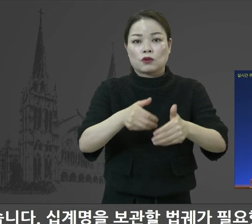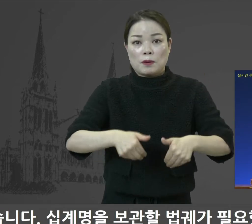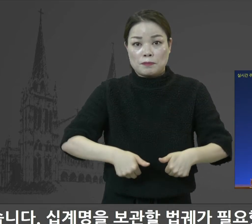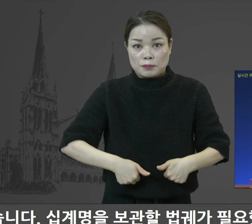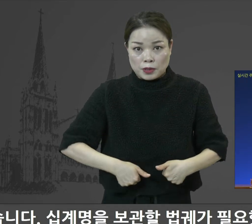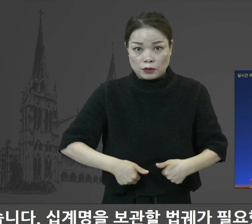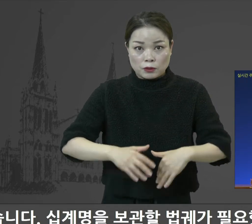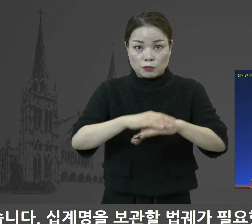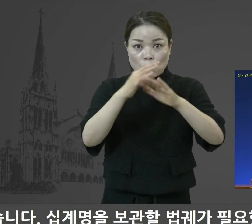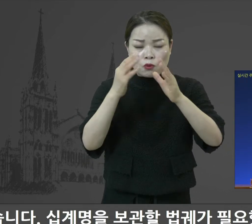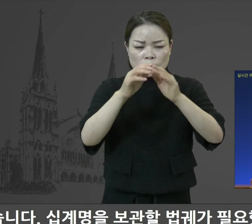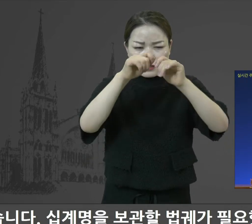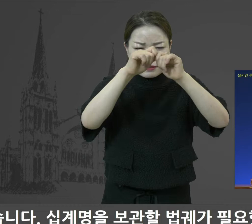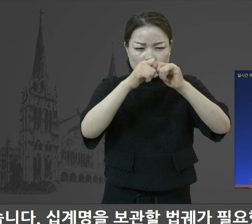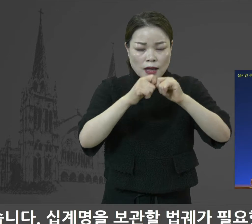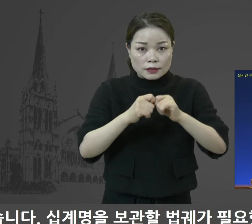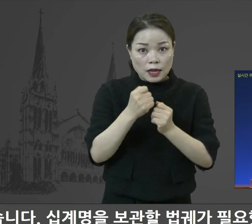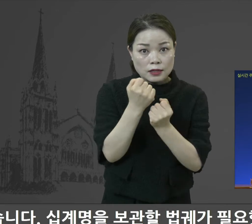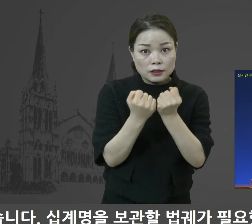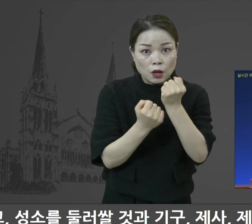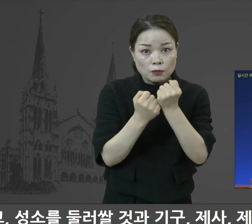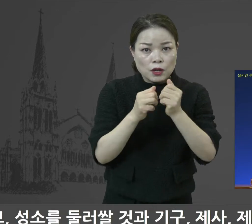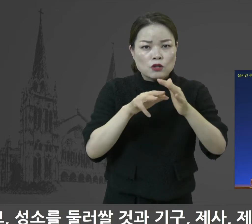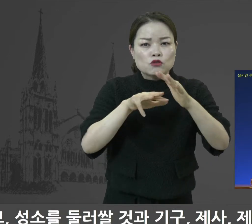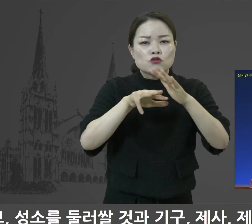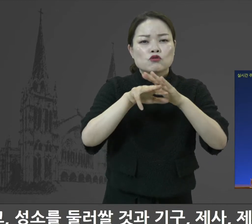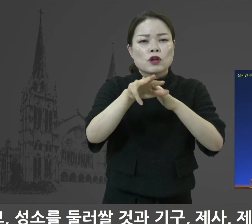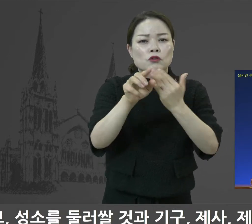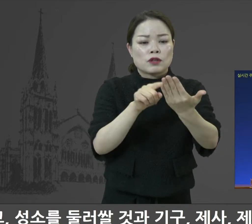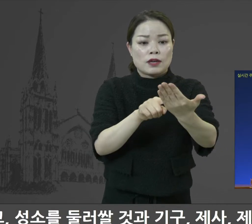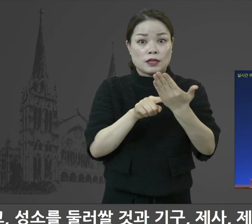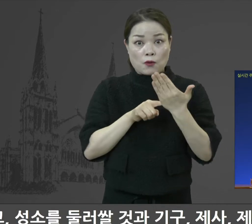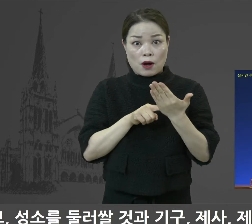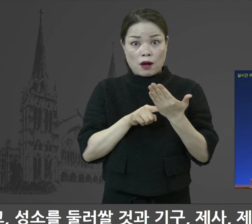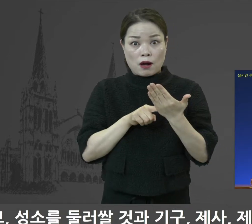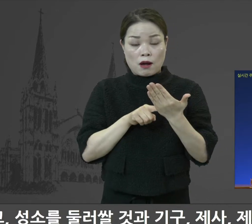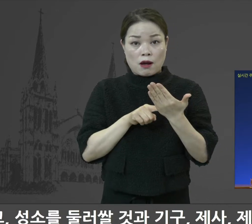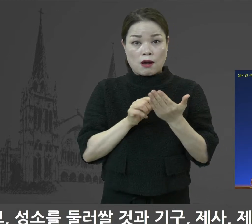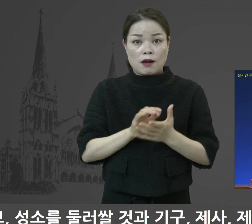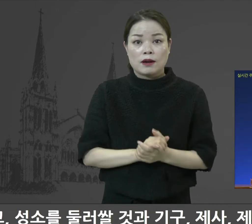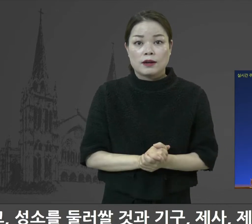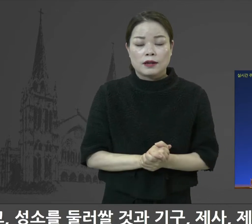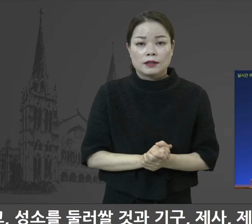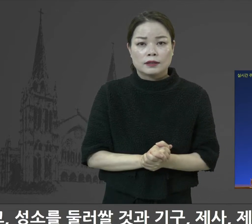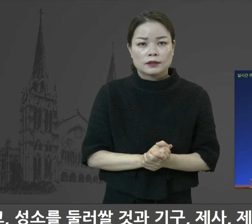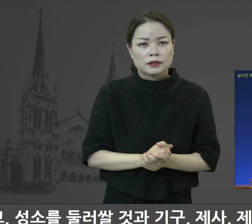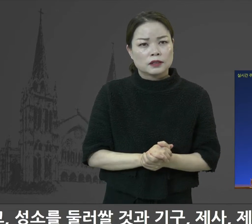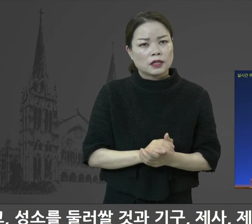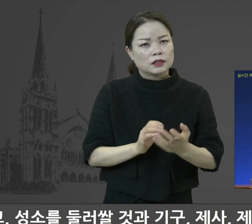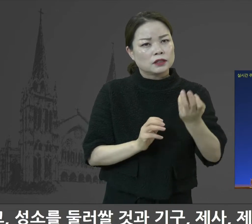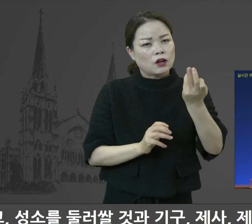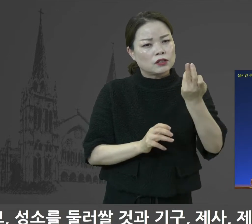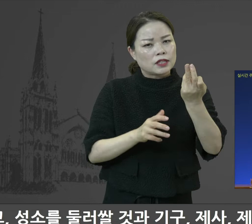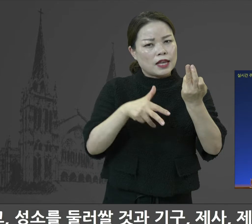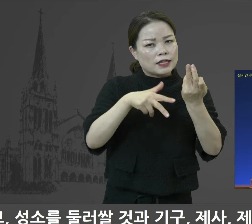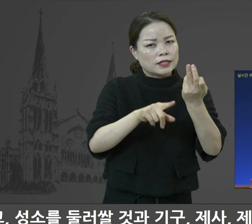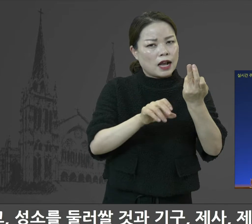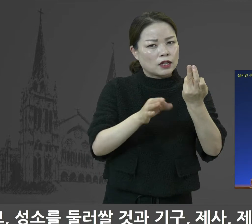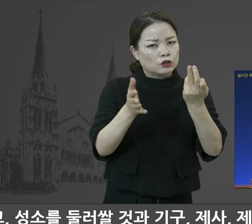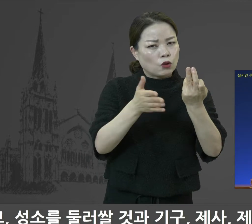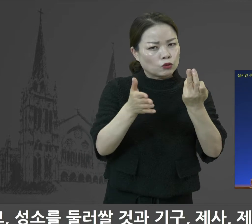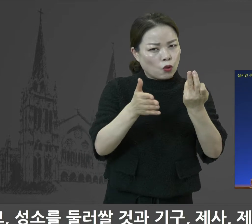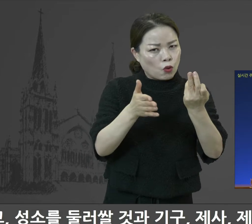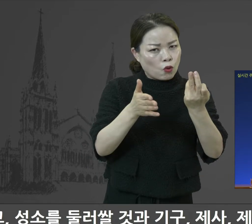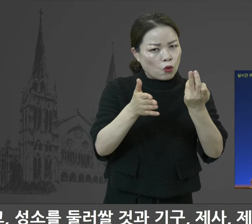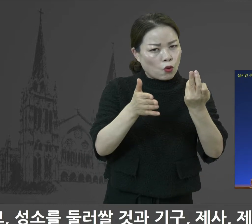것에 대한 상세한 설명이 이 출애굽기에 많이 나와요. 얼마나 많이 나오냐면 한 13장 분량입니다. 출애굽기 한 3분의